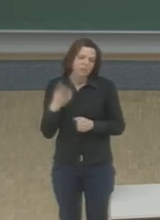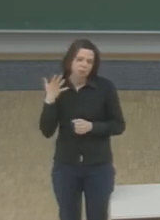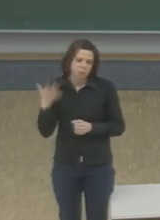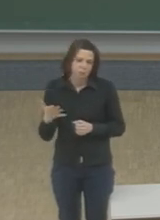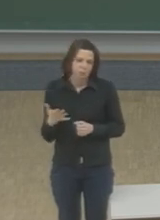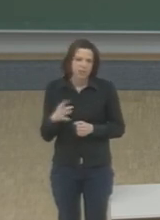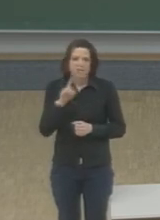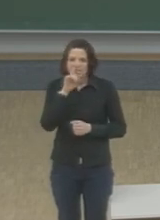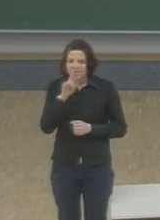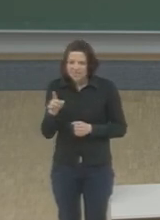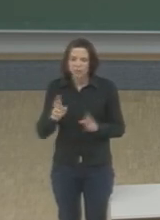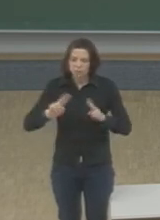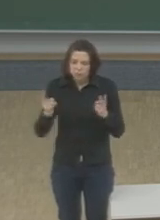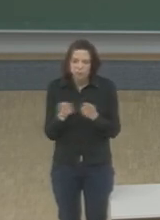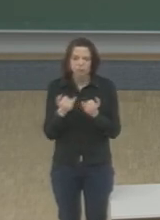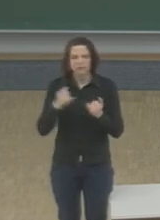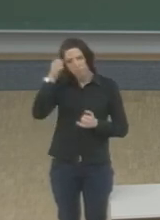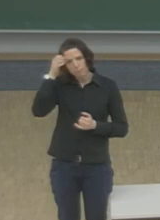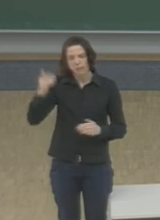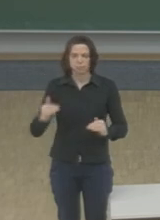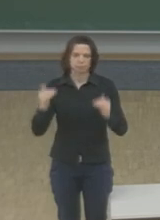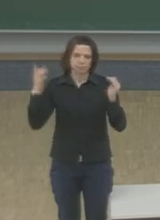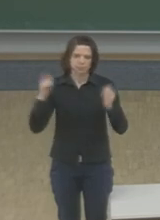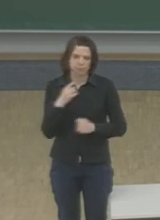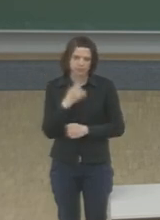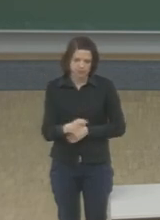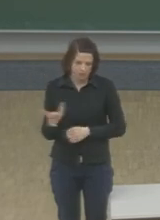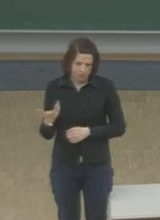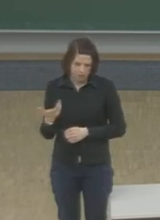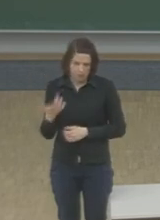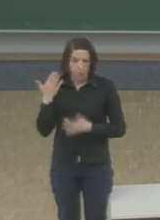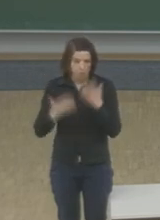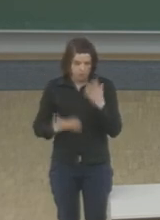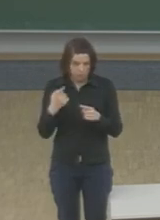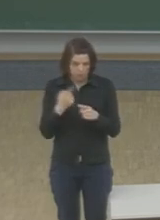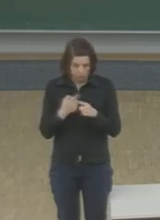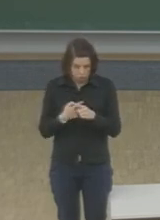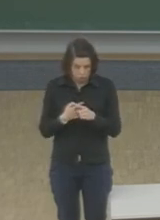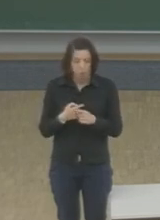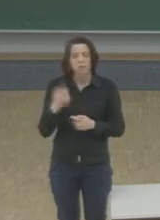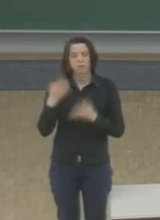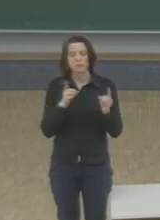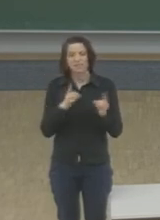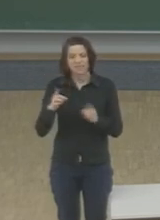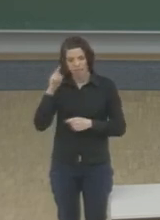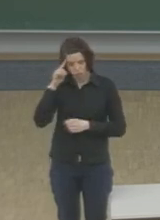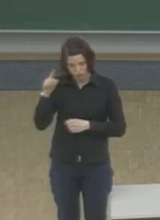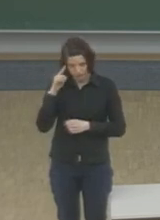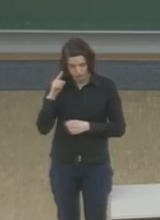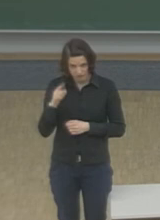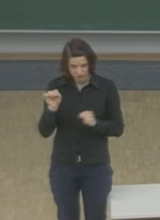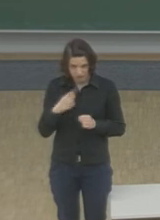nicht sakrosankt zu setzen. Mathematisches und mathematikdidaktisches Wissen und Können also nicht als